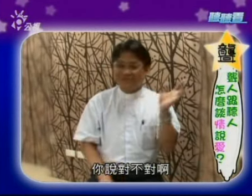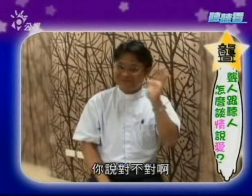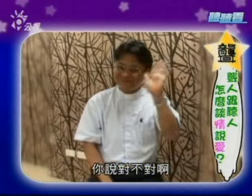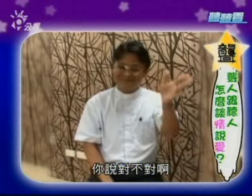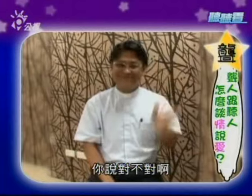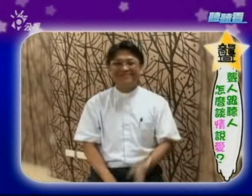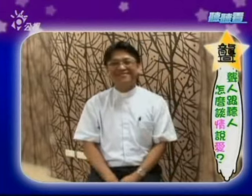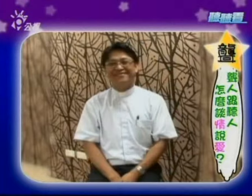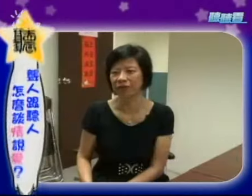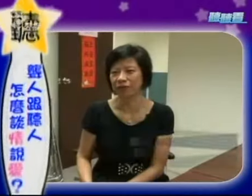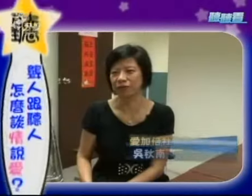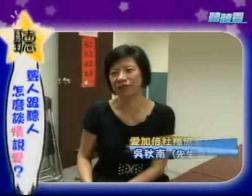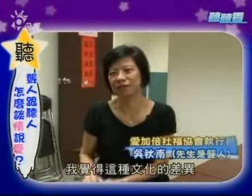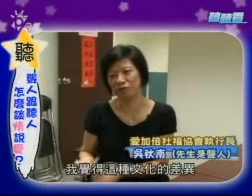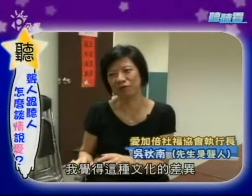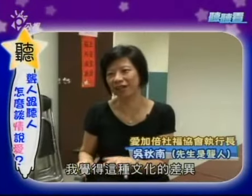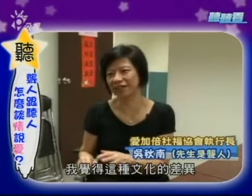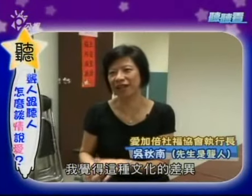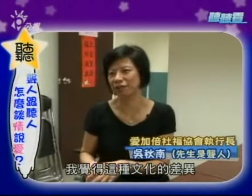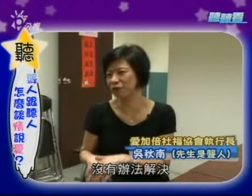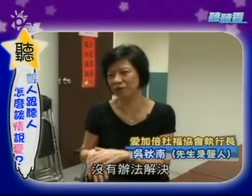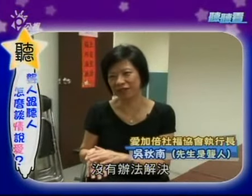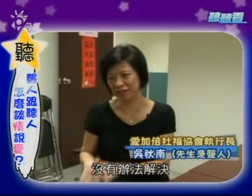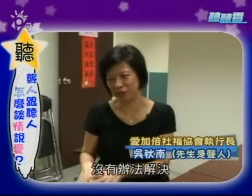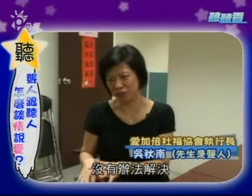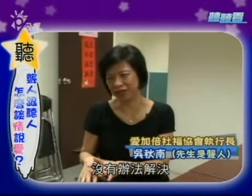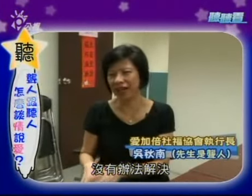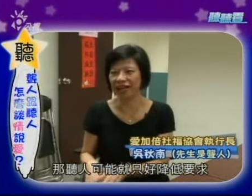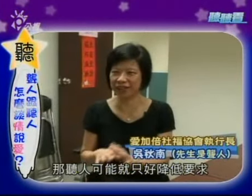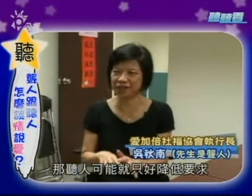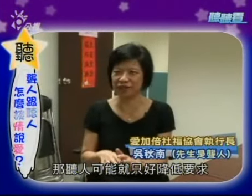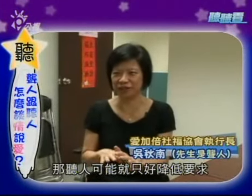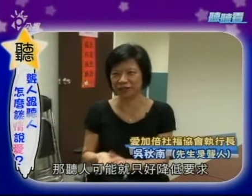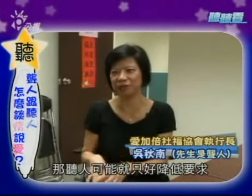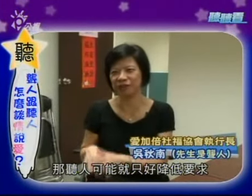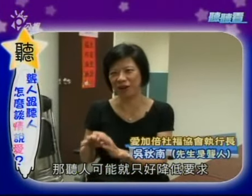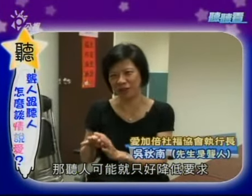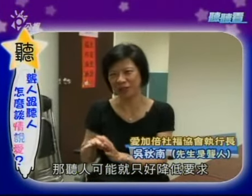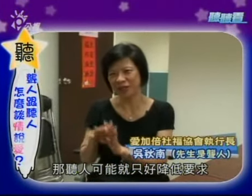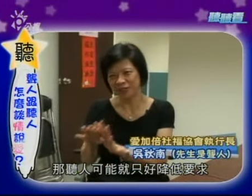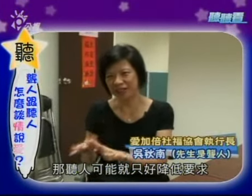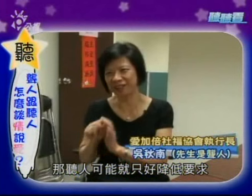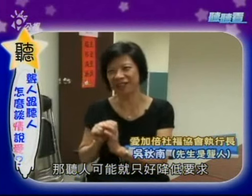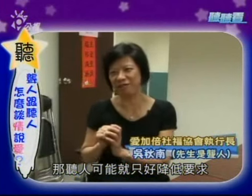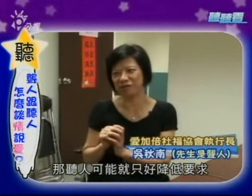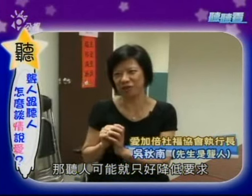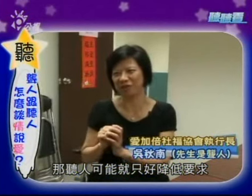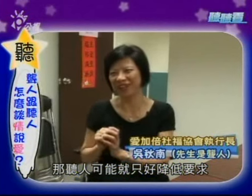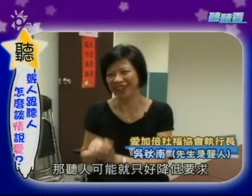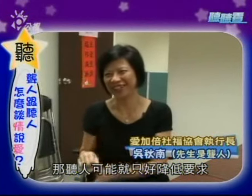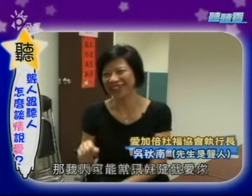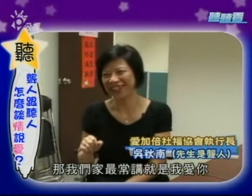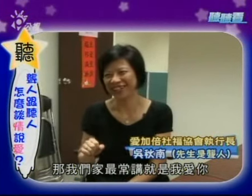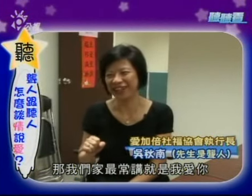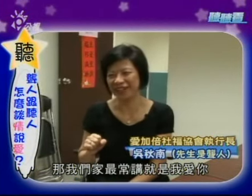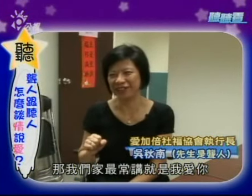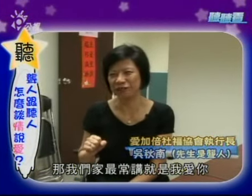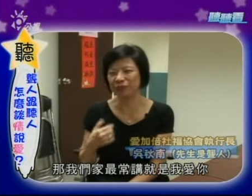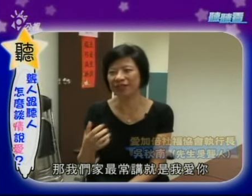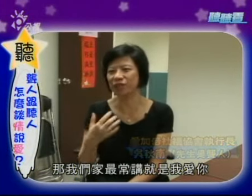啊我觉得这种文化的差异没有办法解决那听人可能就只好降低要求那我们家最